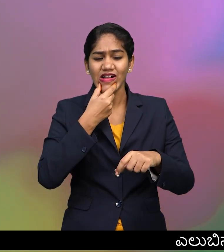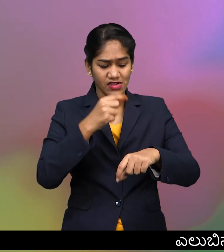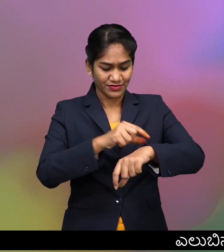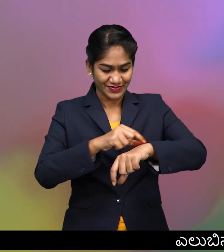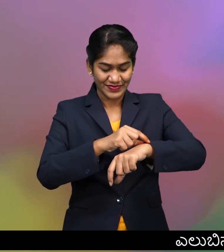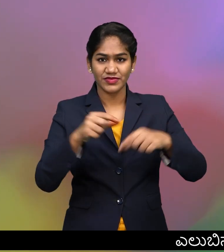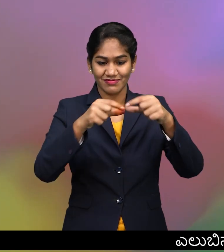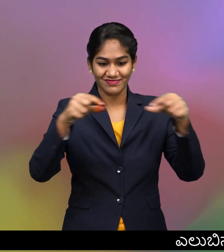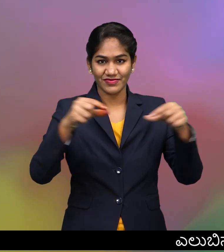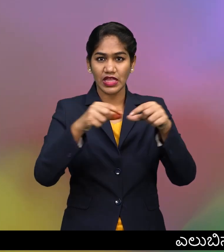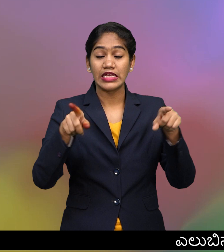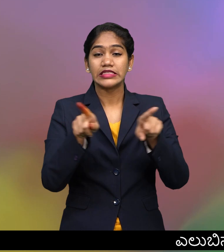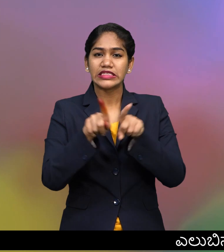ಎಲುಬಿನ ಪಟ್ಟಿಗೆಯಂತಹ